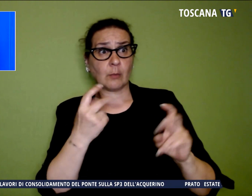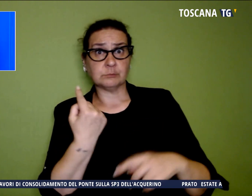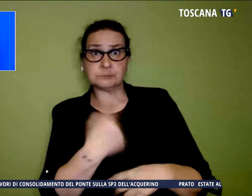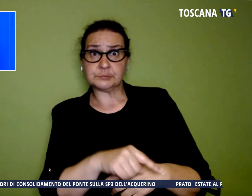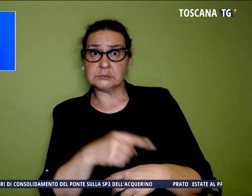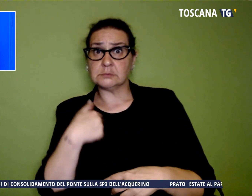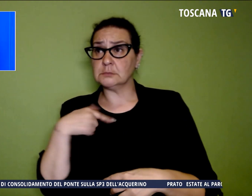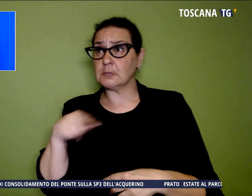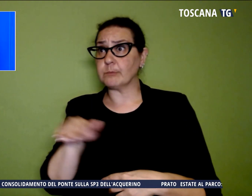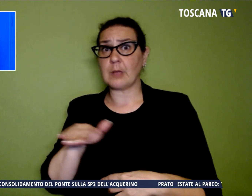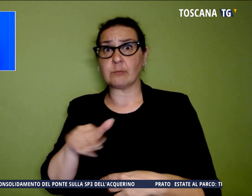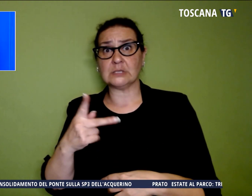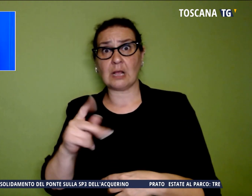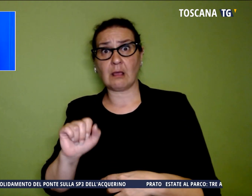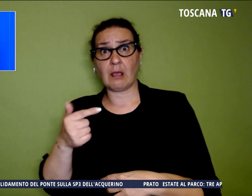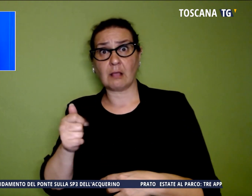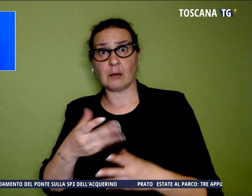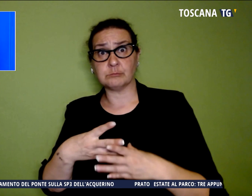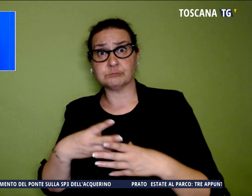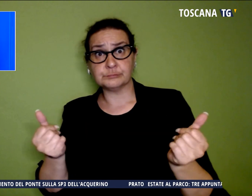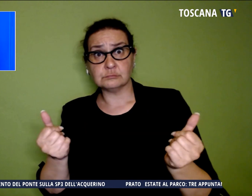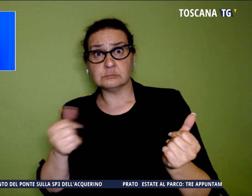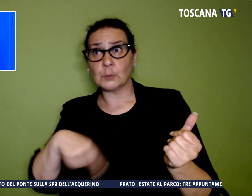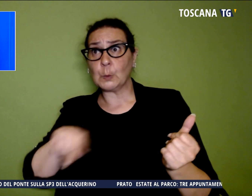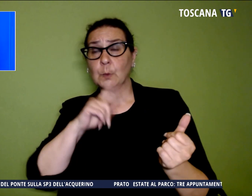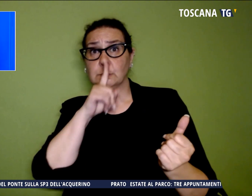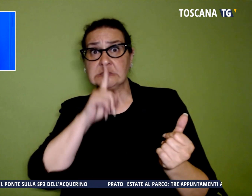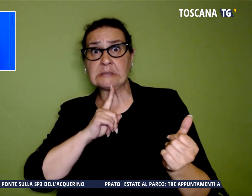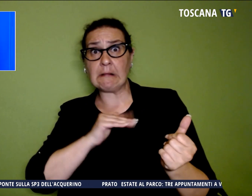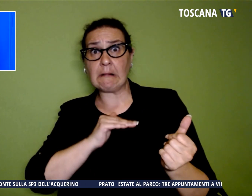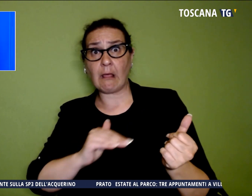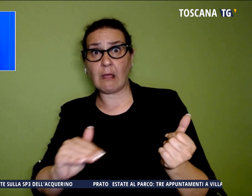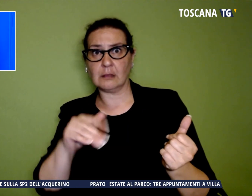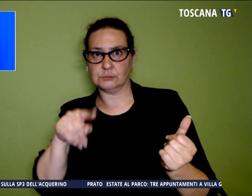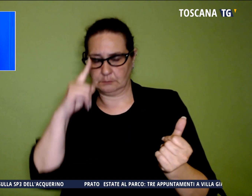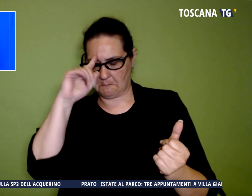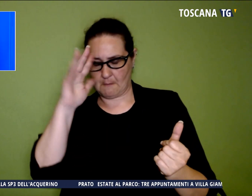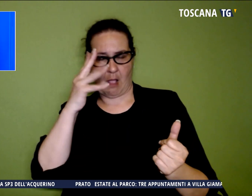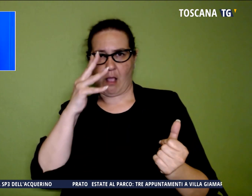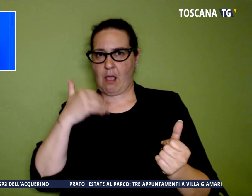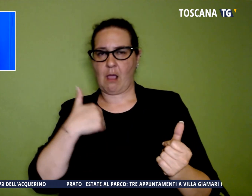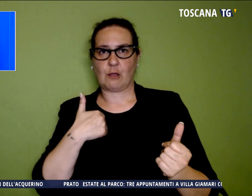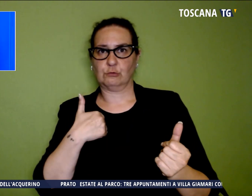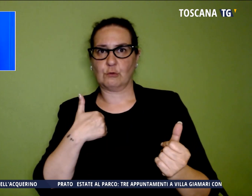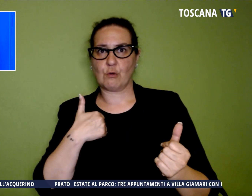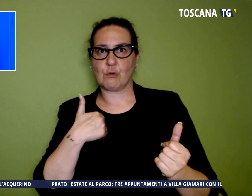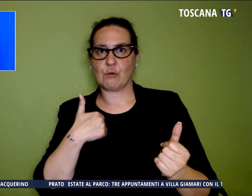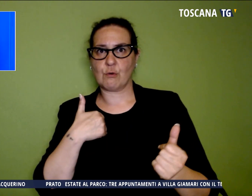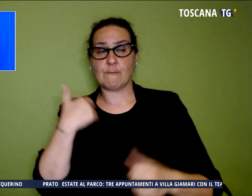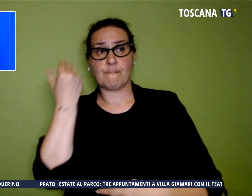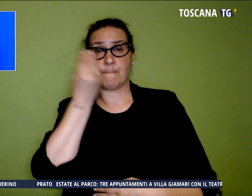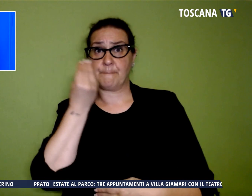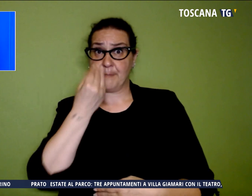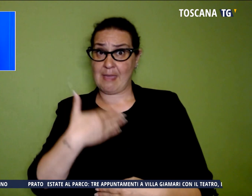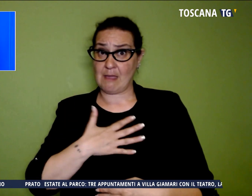stanno tutti zitti. Questa cosa mi fa uscire di testa. Io ritengo, ha concluso Matteo